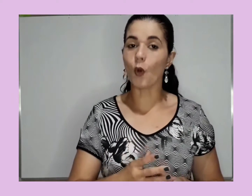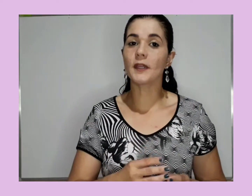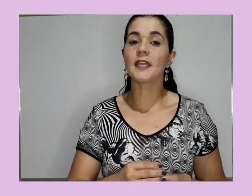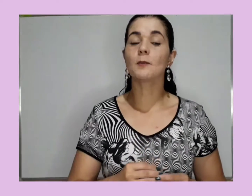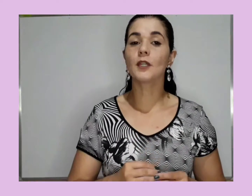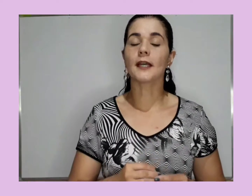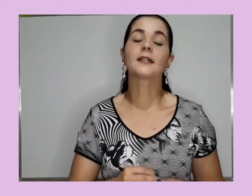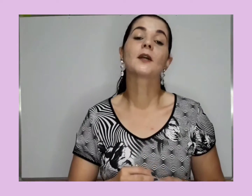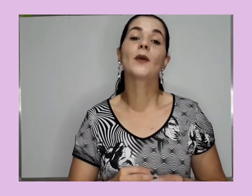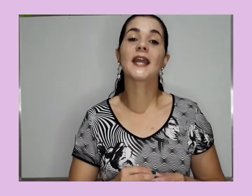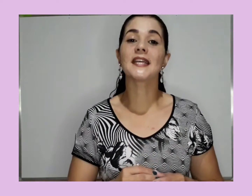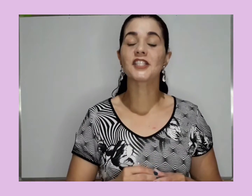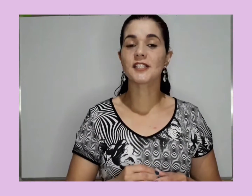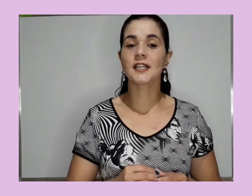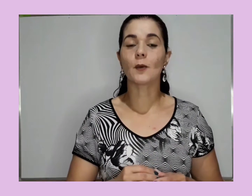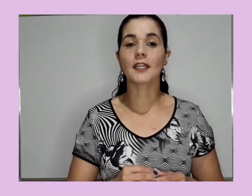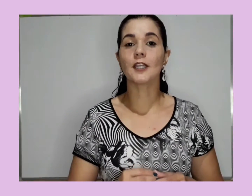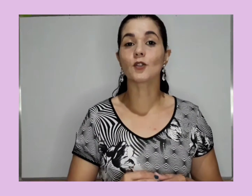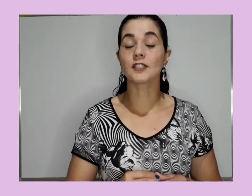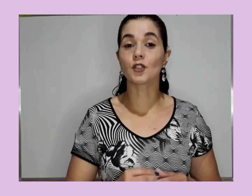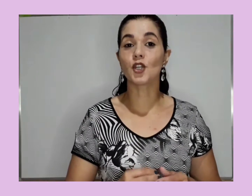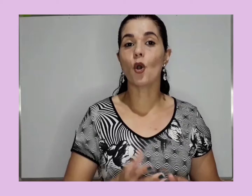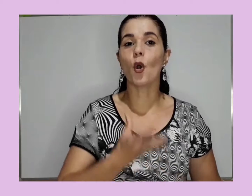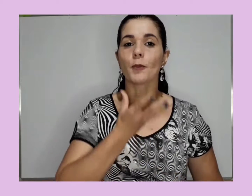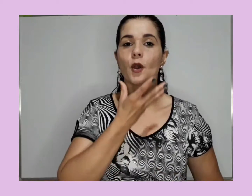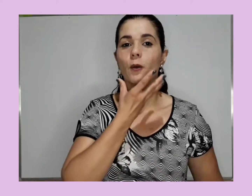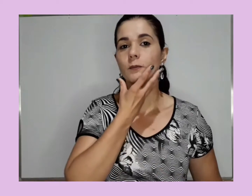Homem e mulher. Então, esse sinal aqui é o sinal de homem, ó.